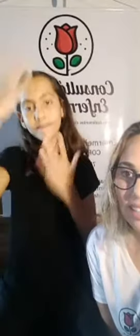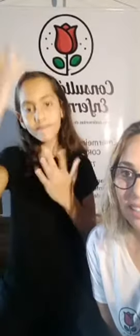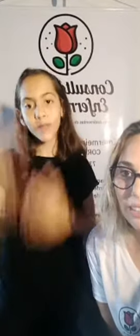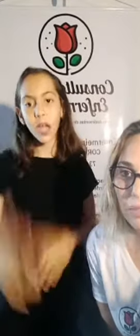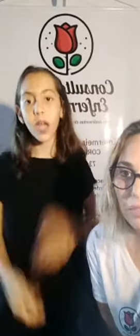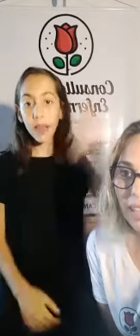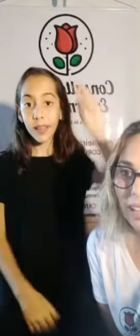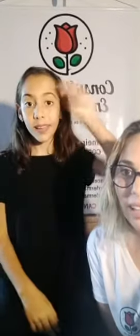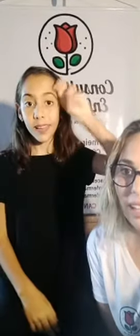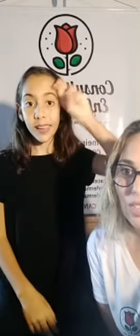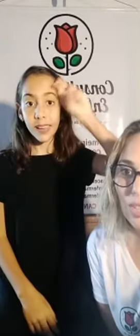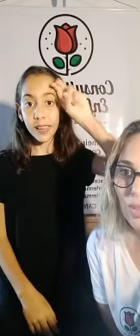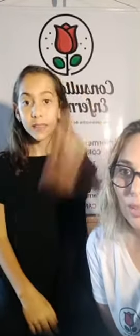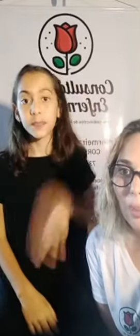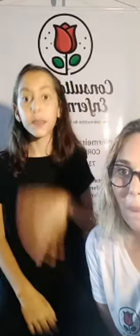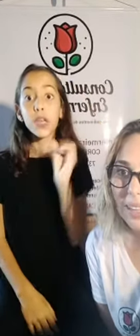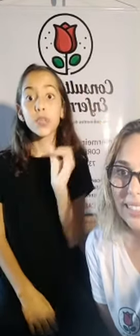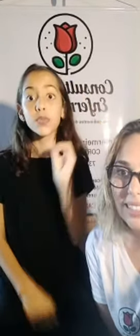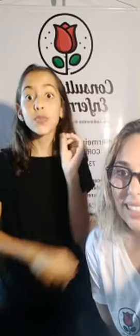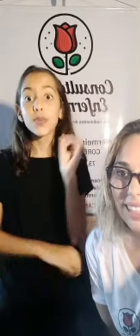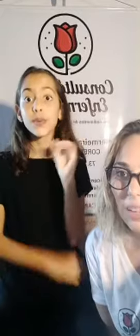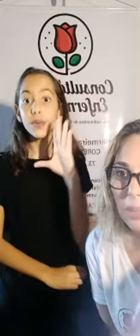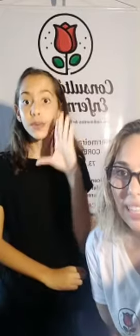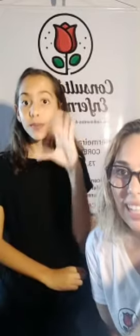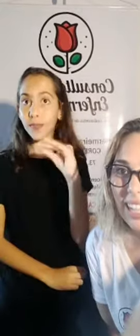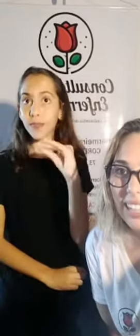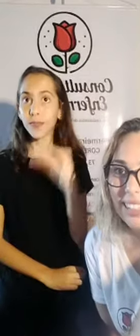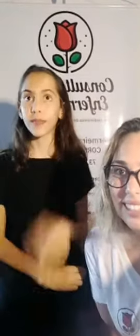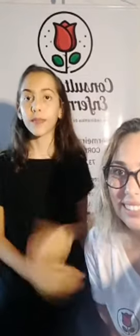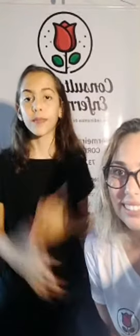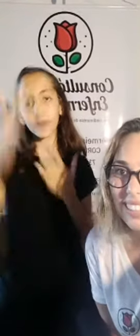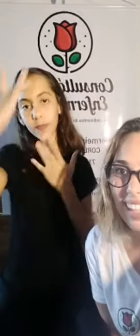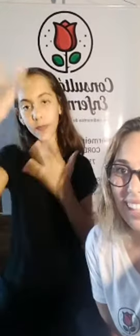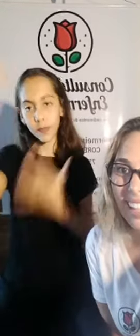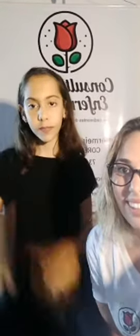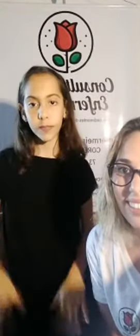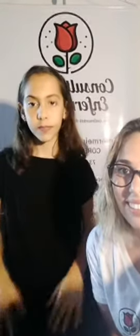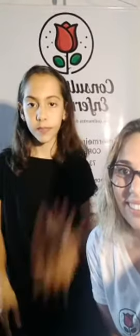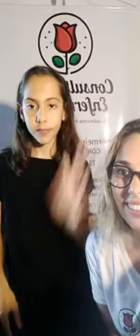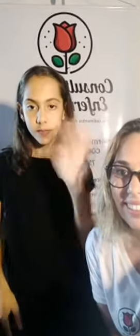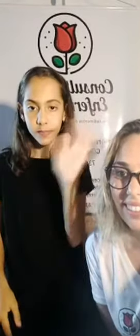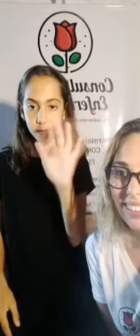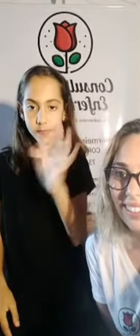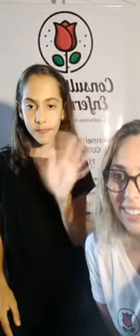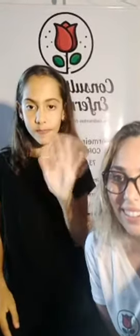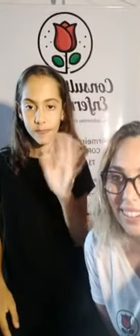vocês na quinta-feira, às 18 horas. Obrigada. Tchau.